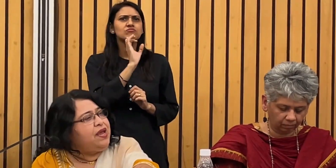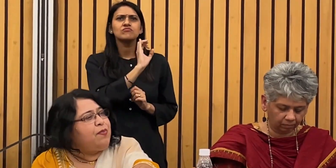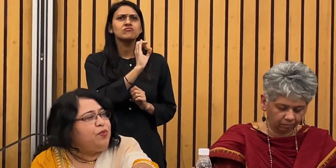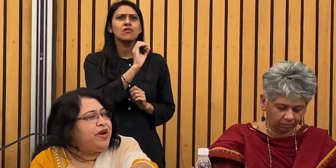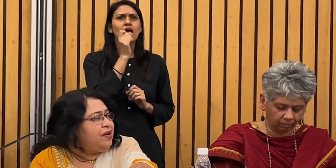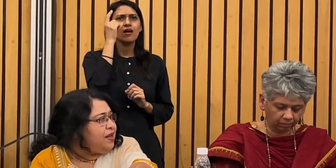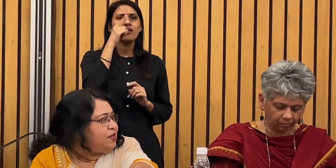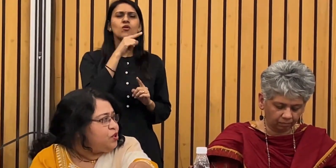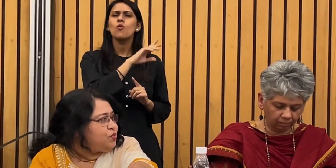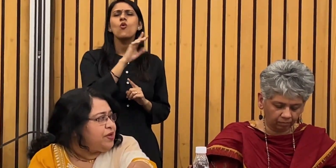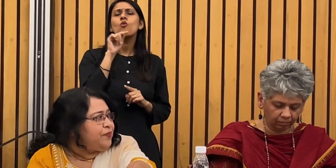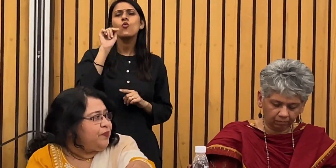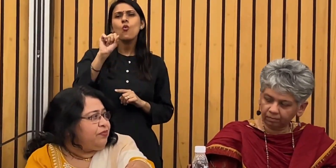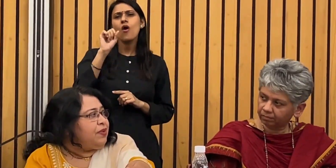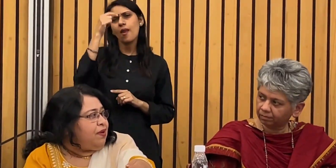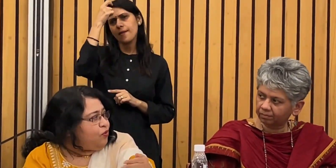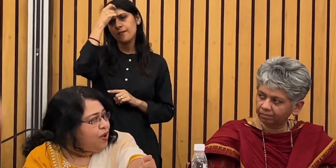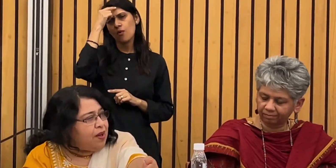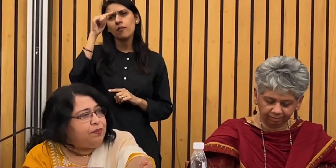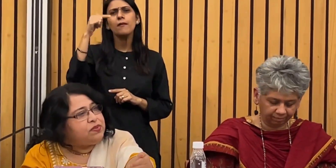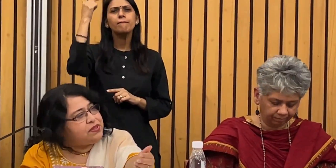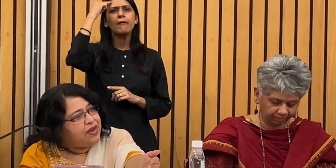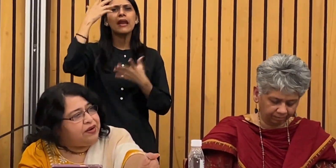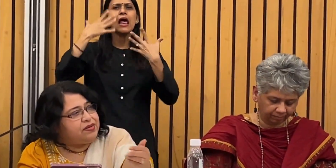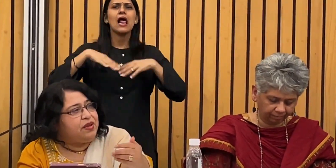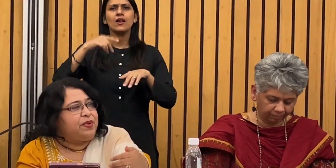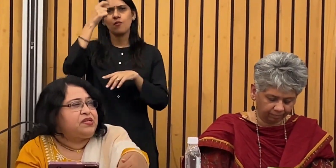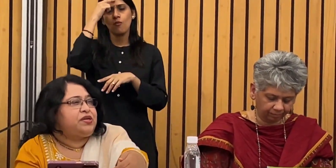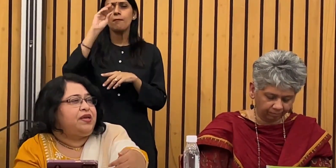मुझे कहेंगे आपको मेंटल हेल्थ इश्यूज हैं, तो